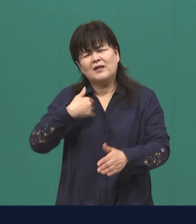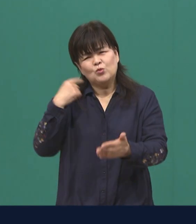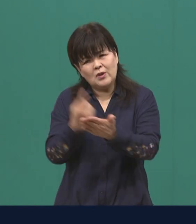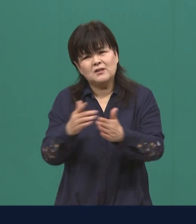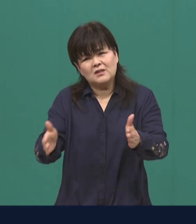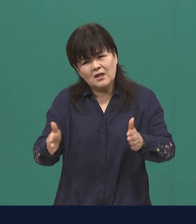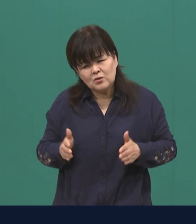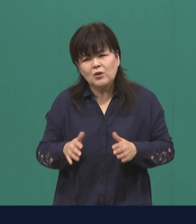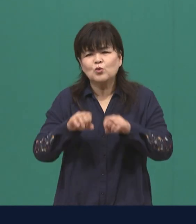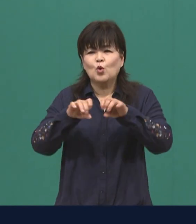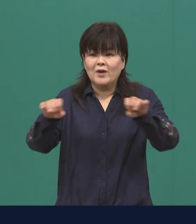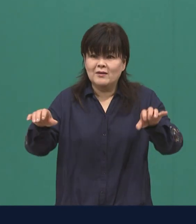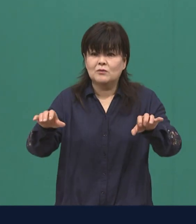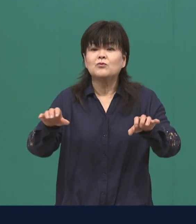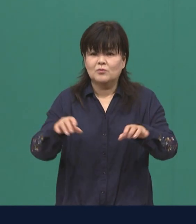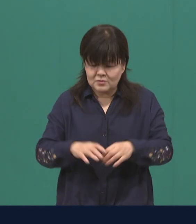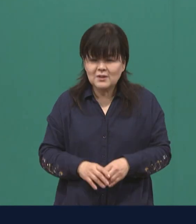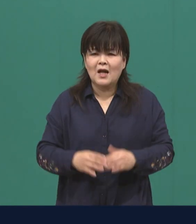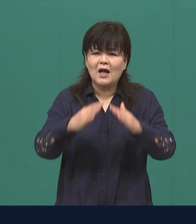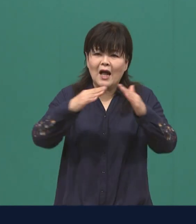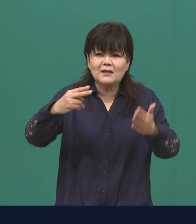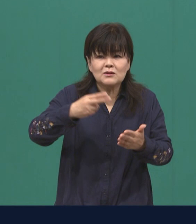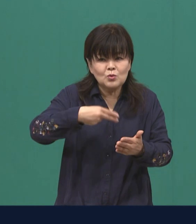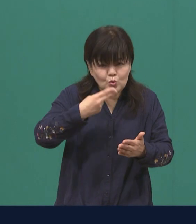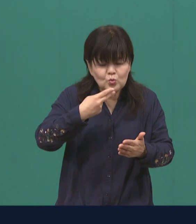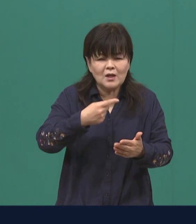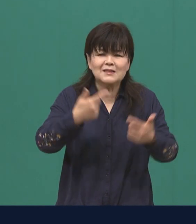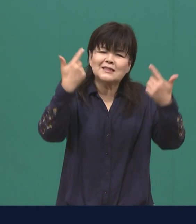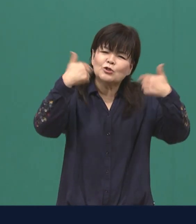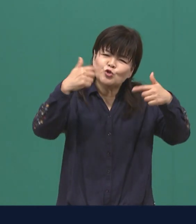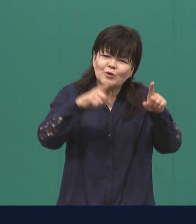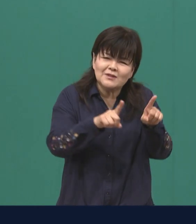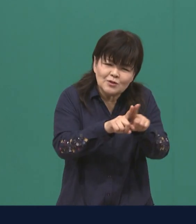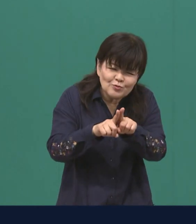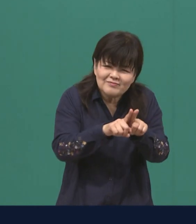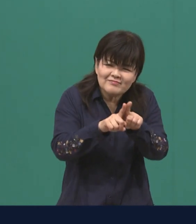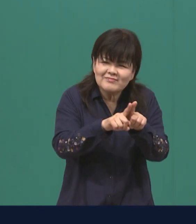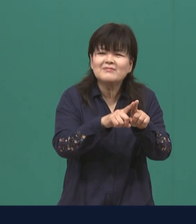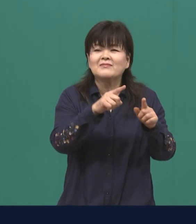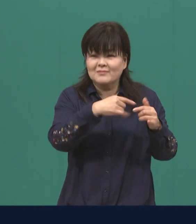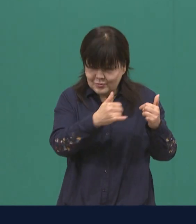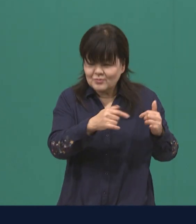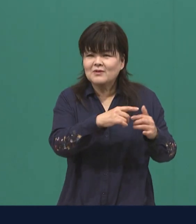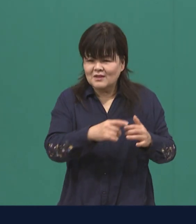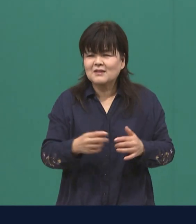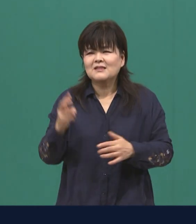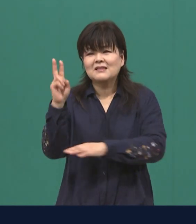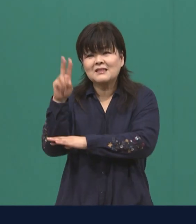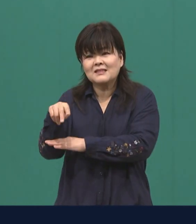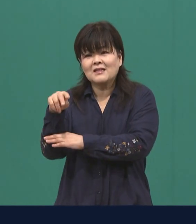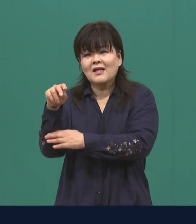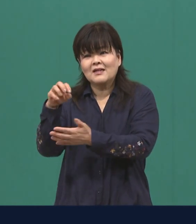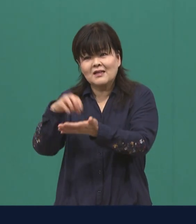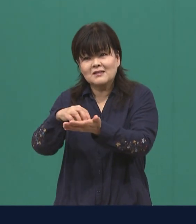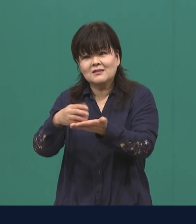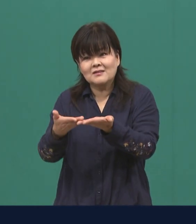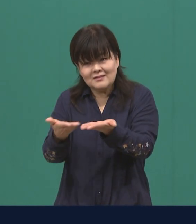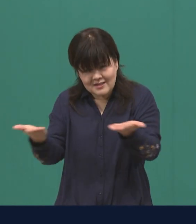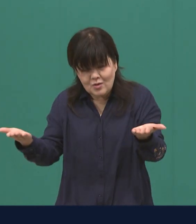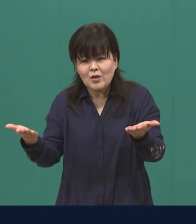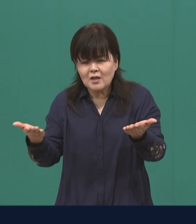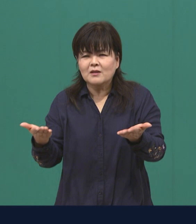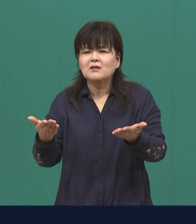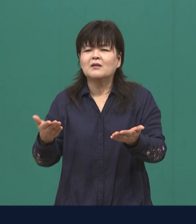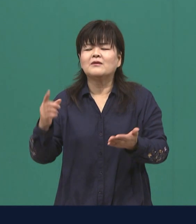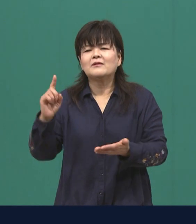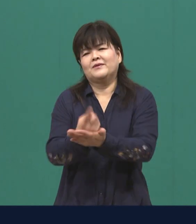極力控えることを呼びかけるとともに、会食はいつも一緒にいる人と認証店でとしています。